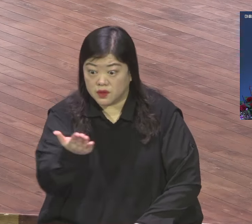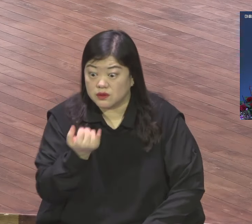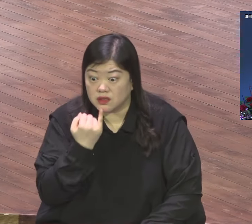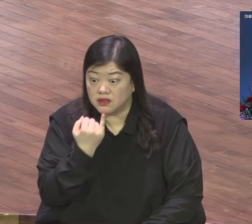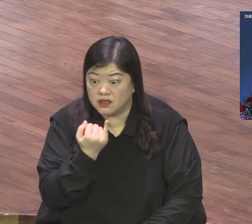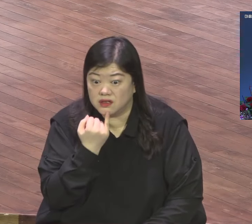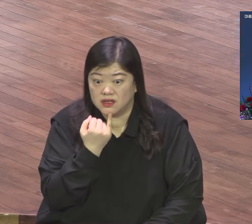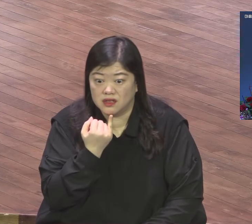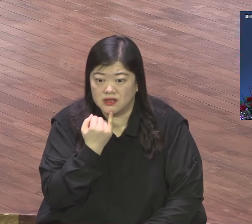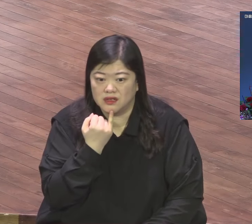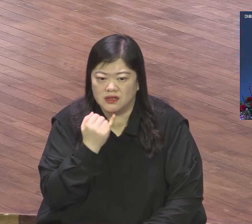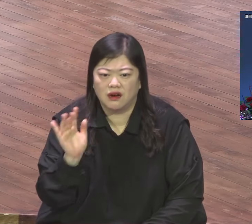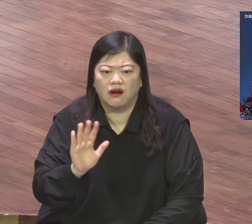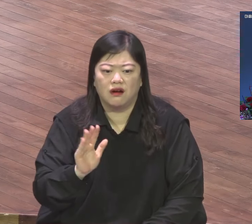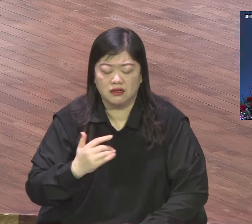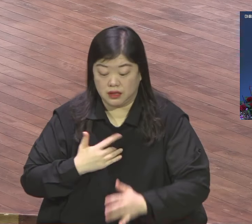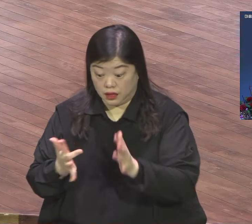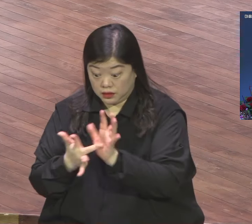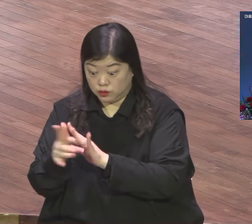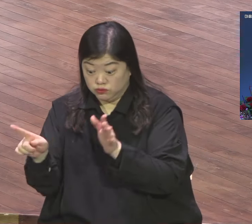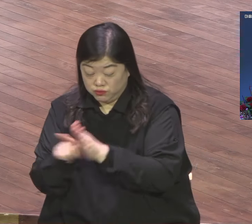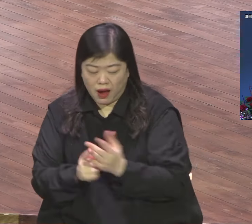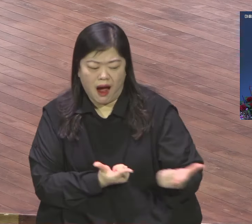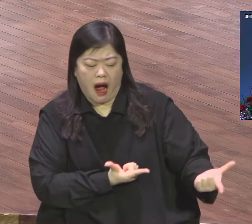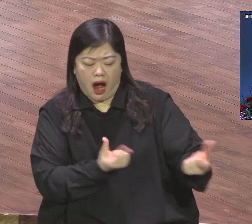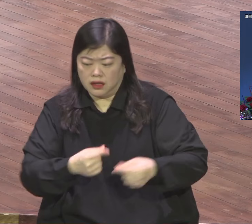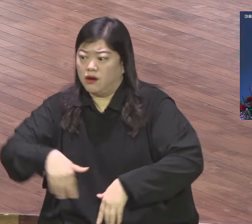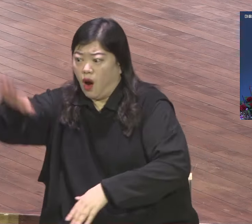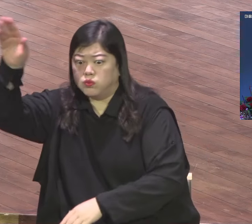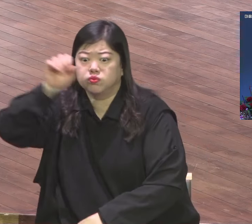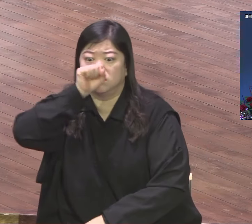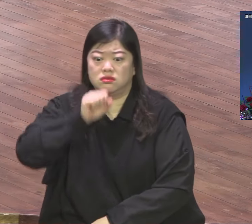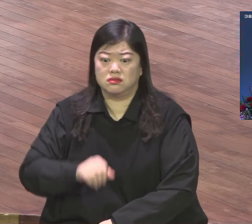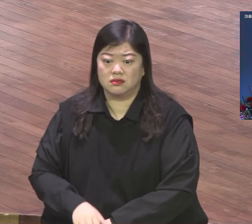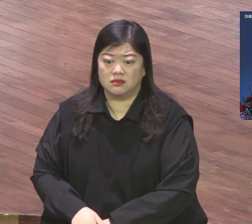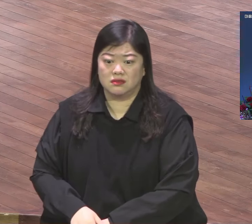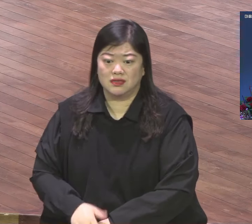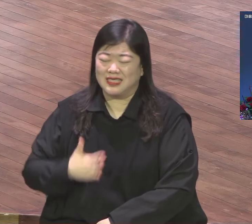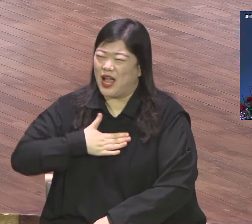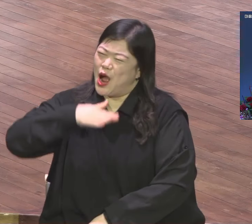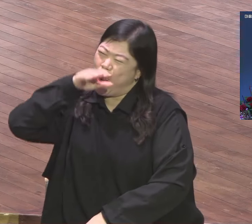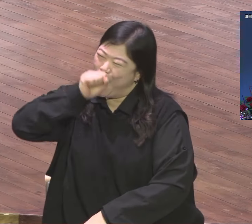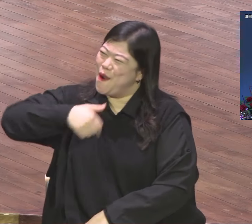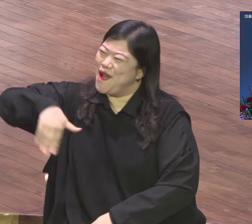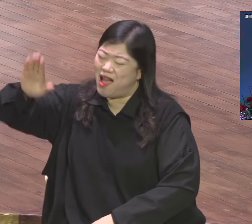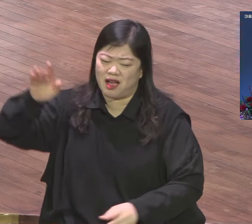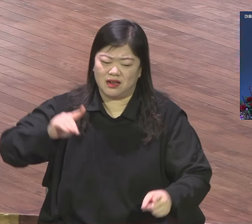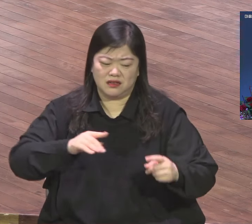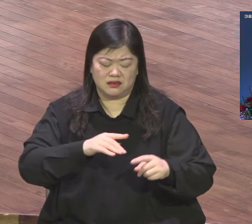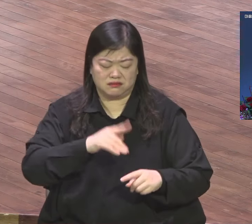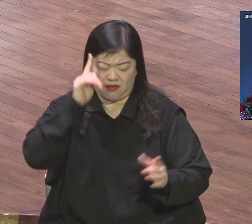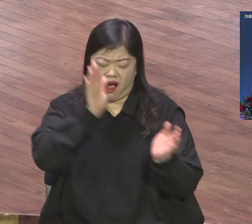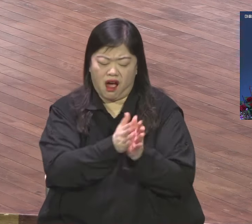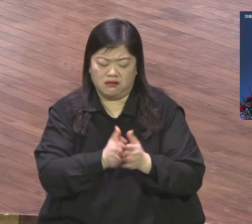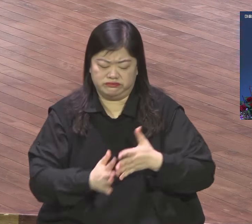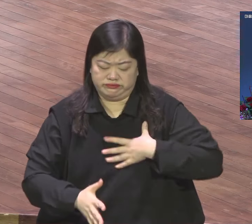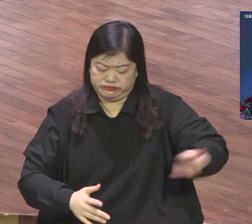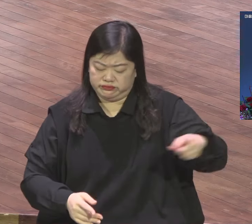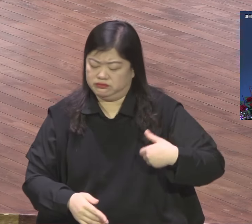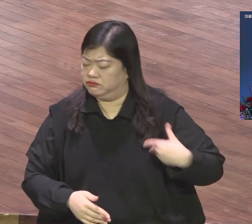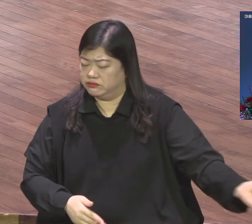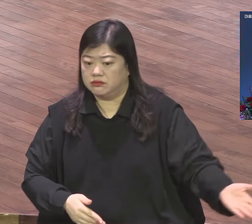이게 믿는 사람의 표현이에요. 정말 믿는다고 하면 이렇게 혈육